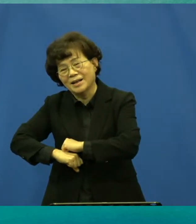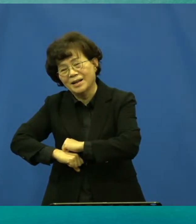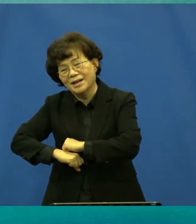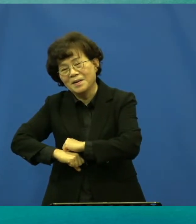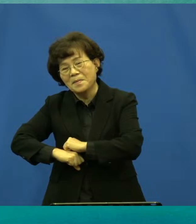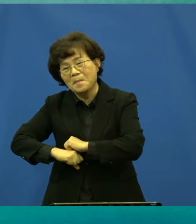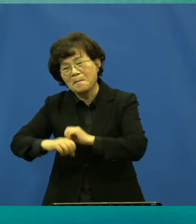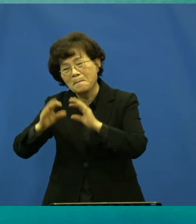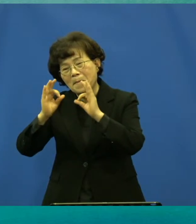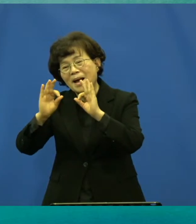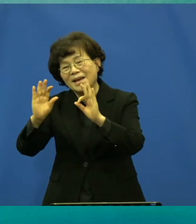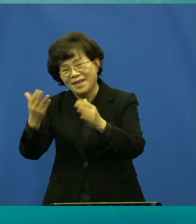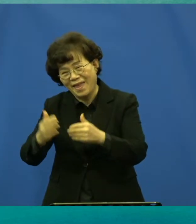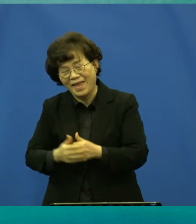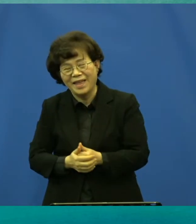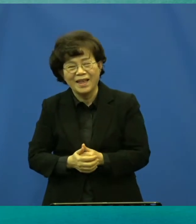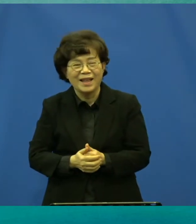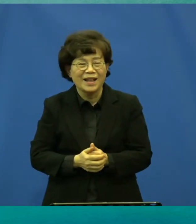그는 확고합니다.